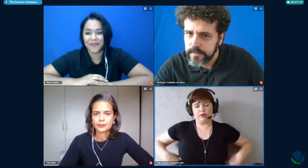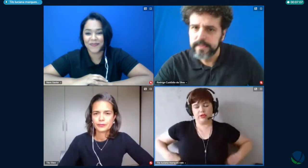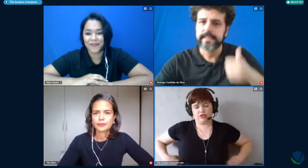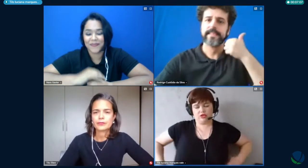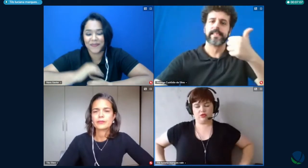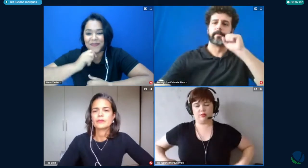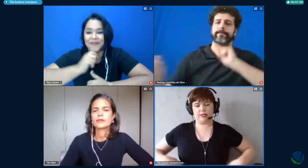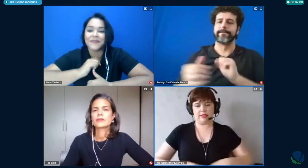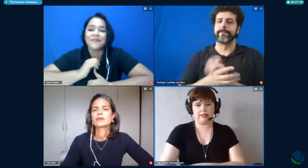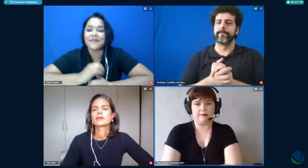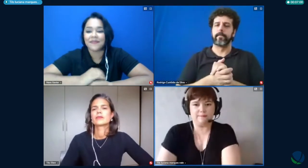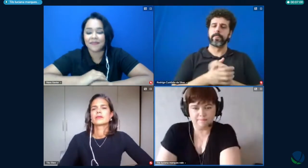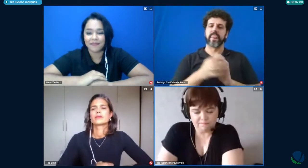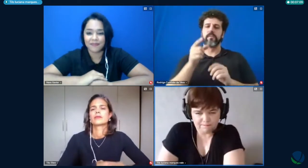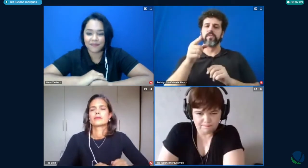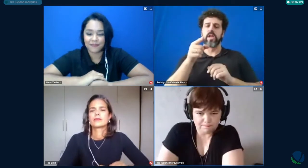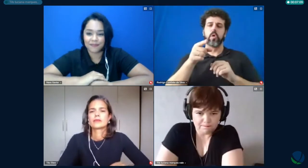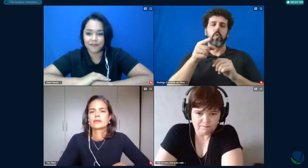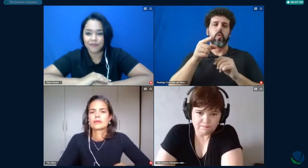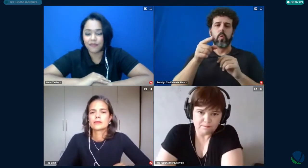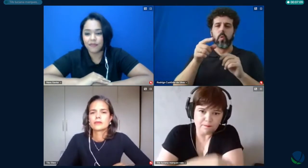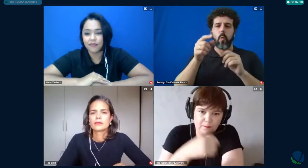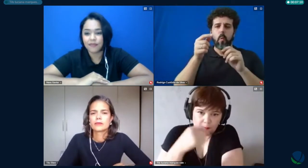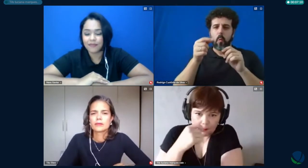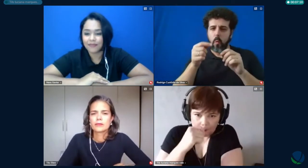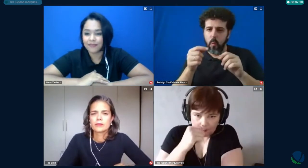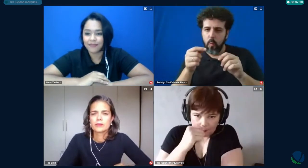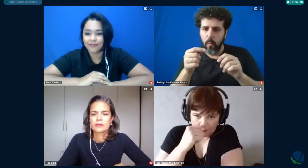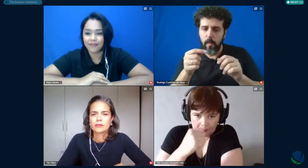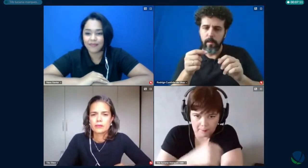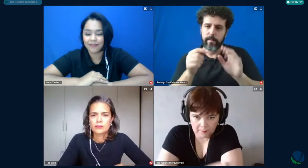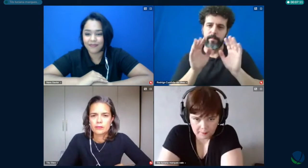muito importante na sua pesquisa.